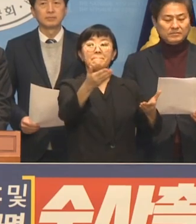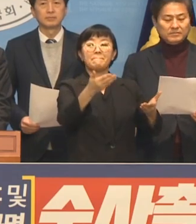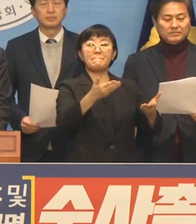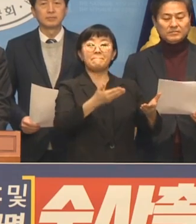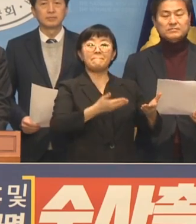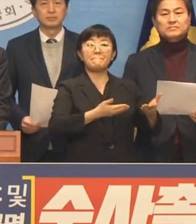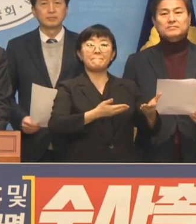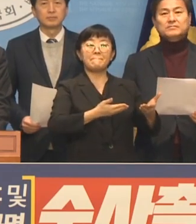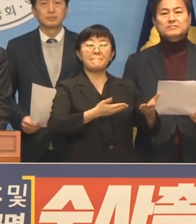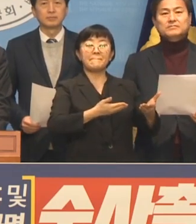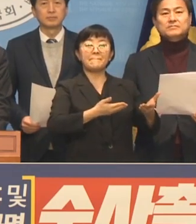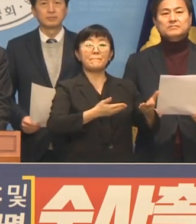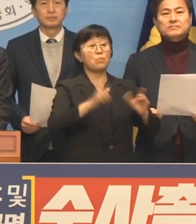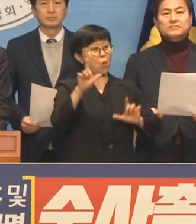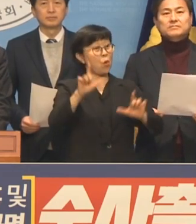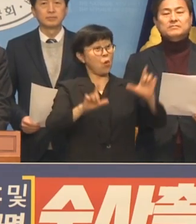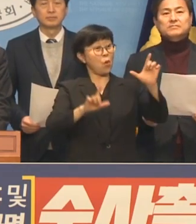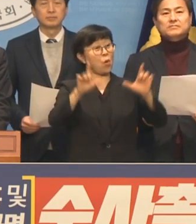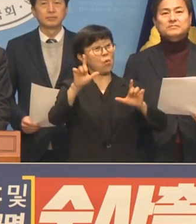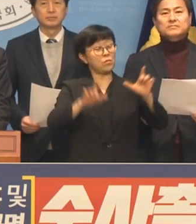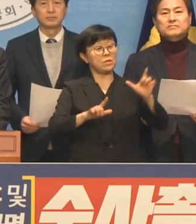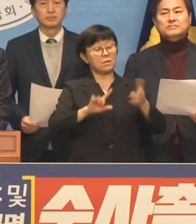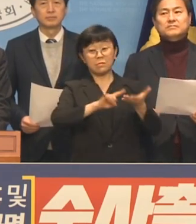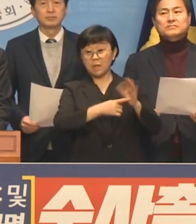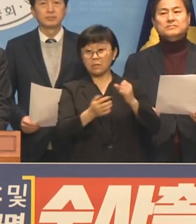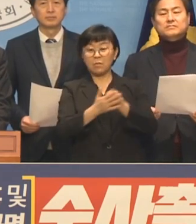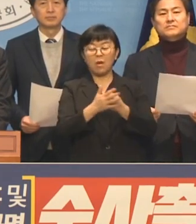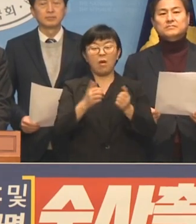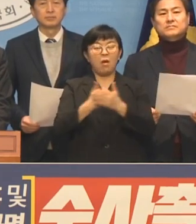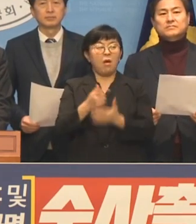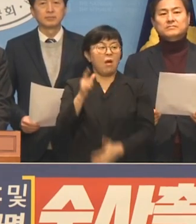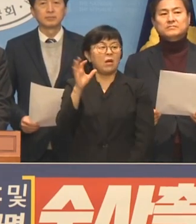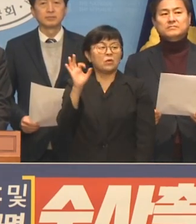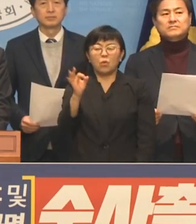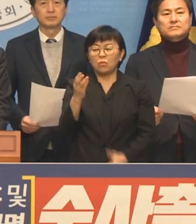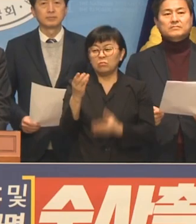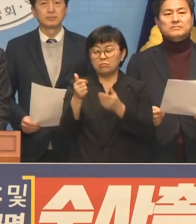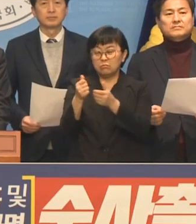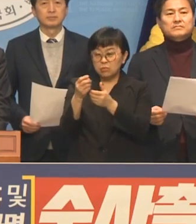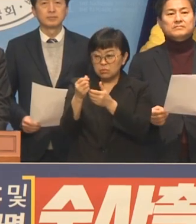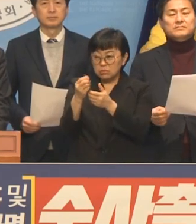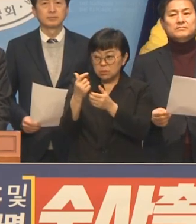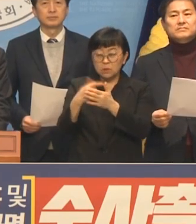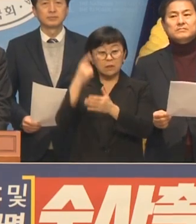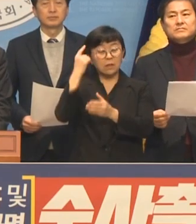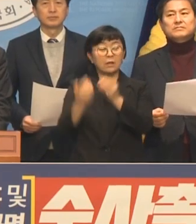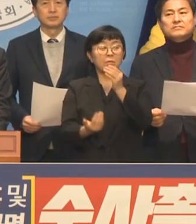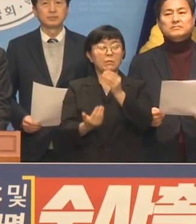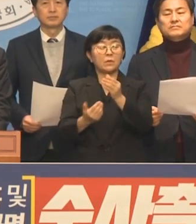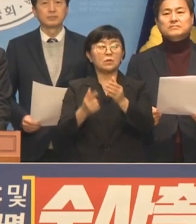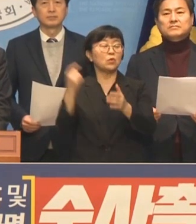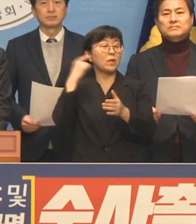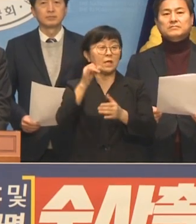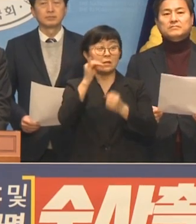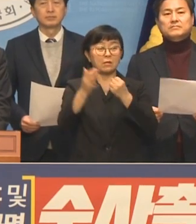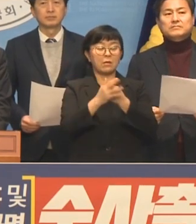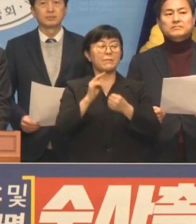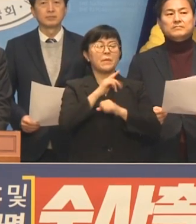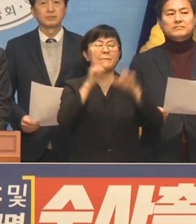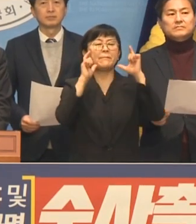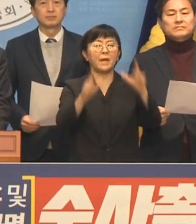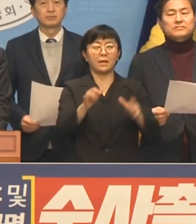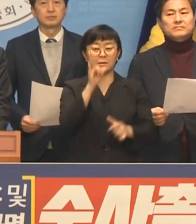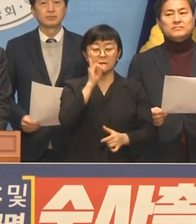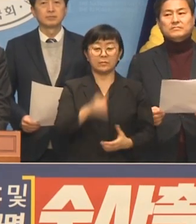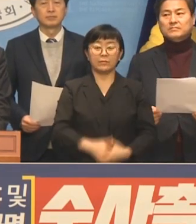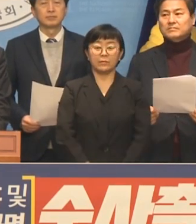전해주는 그런 모습을 묘사하면서 돈 뭐 부스럭 소리가 났다라고 피의 사실을 공표했던 기억이